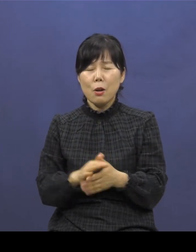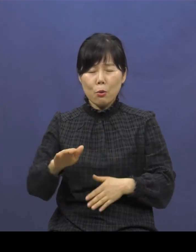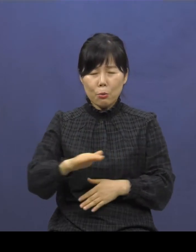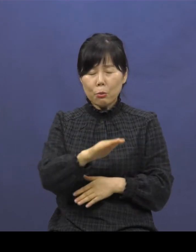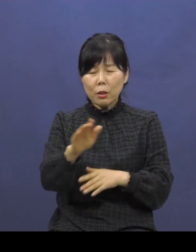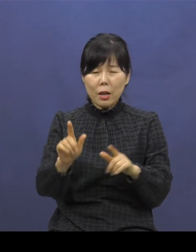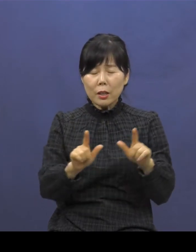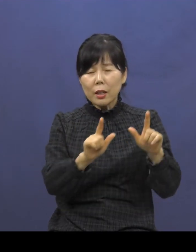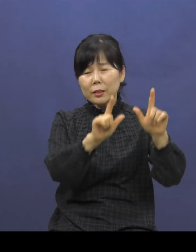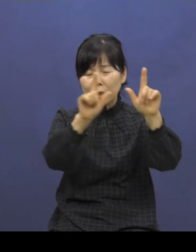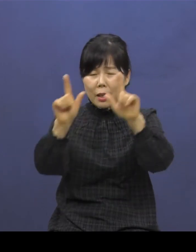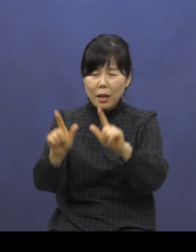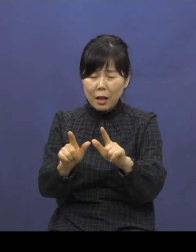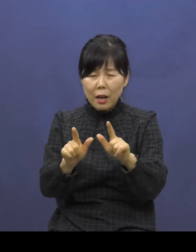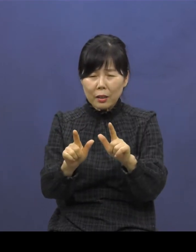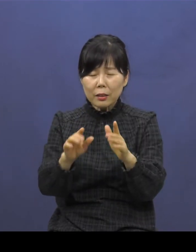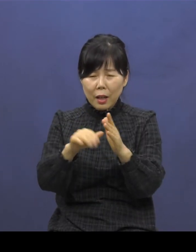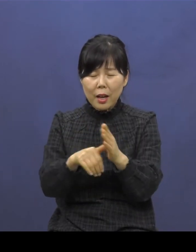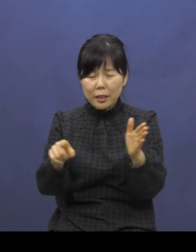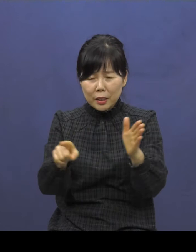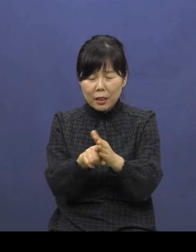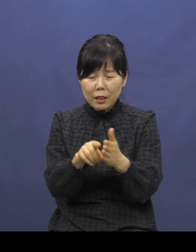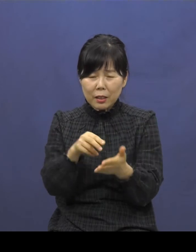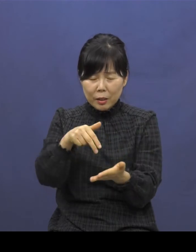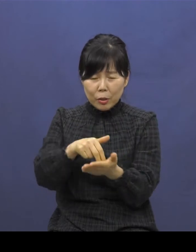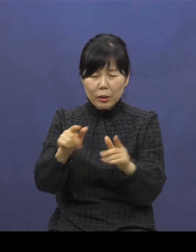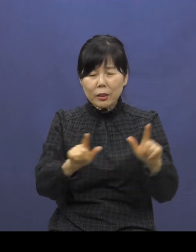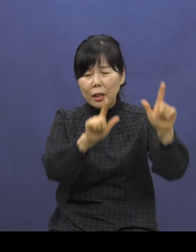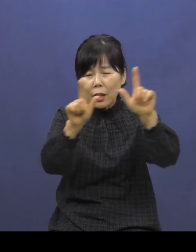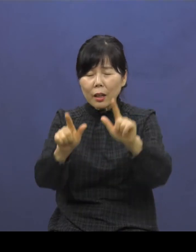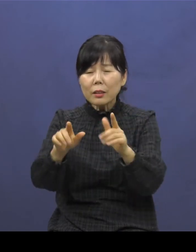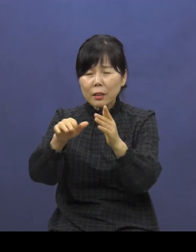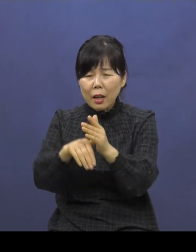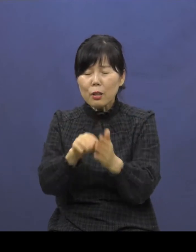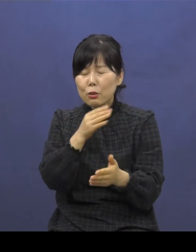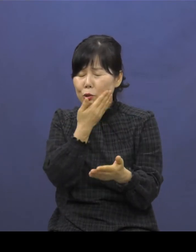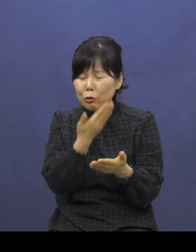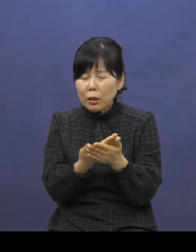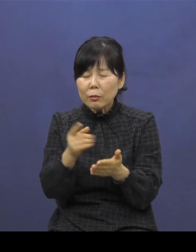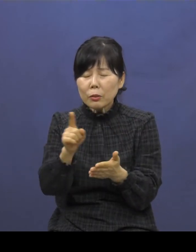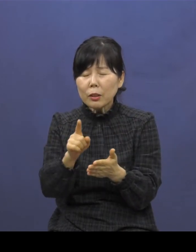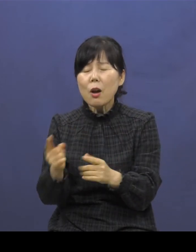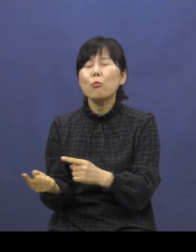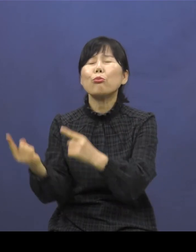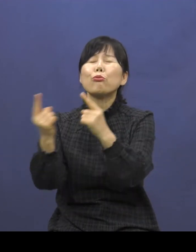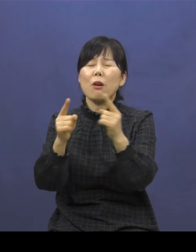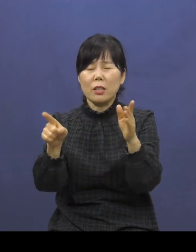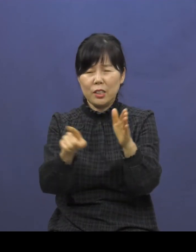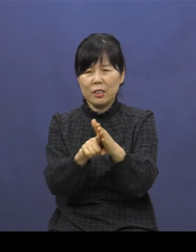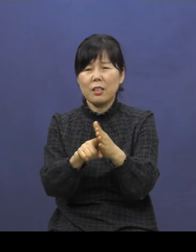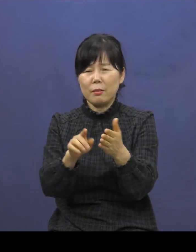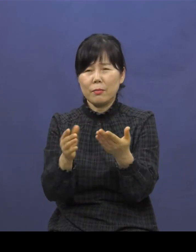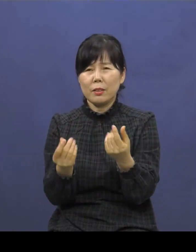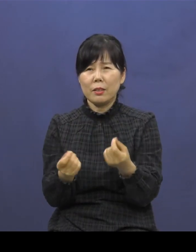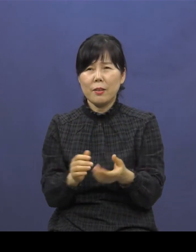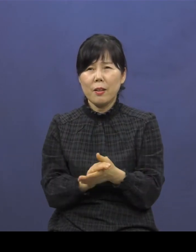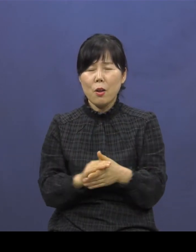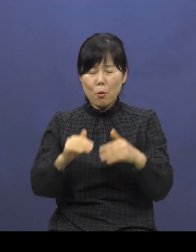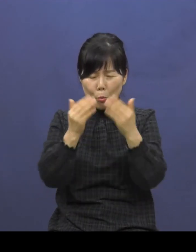그래서 정말 우리가 살아가는 이 신앙으로서의 정말 중요한 모습, 그건 바로 부활신앙이에요. 이 세상을